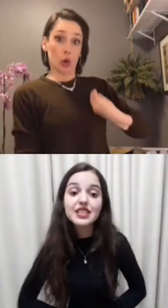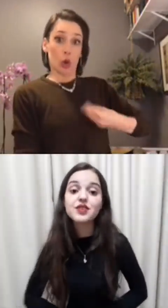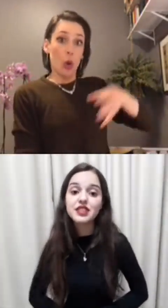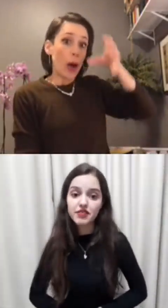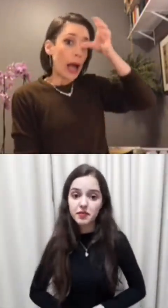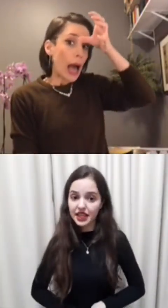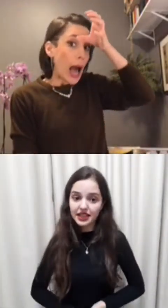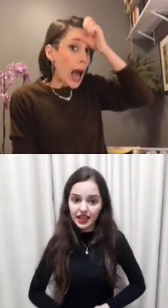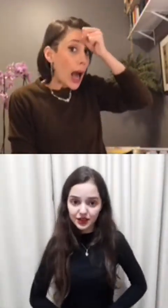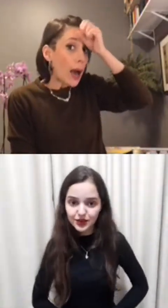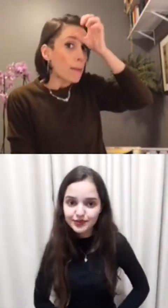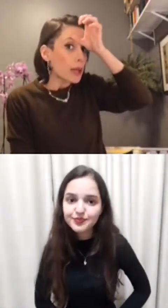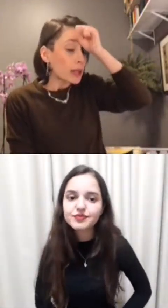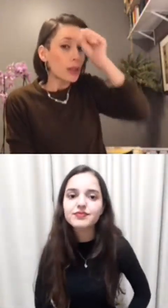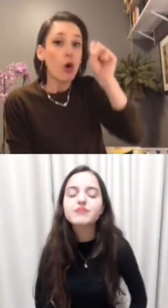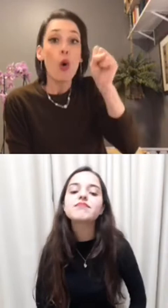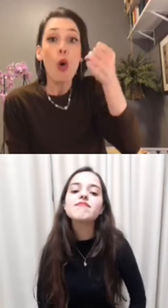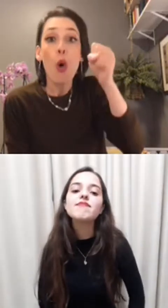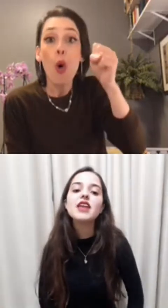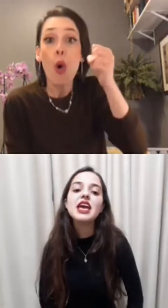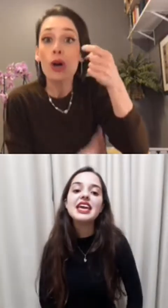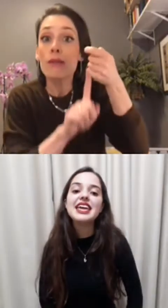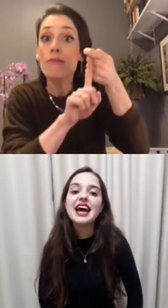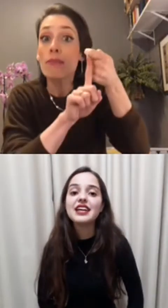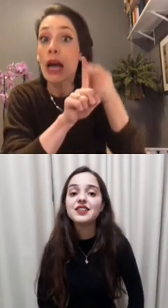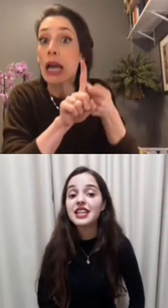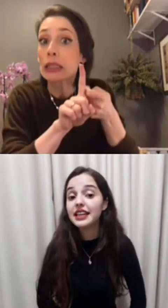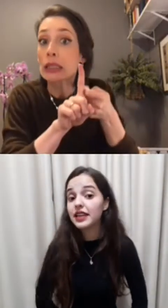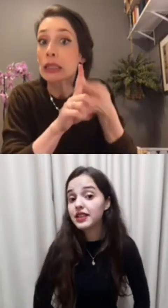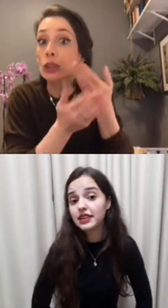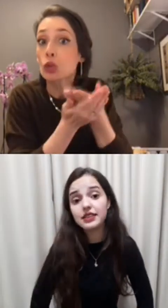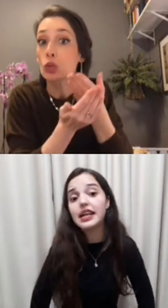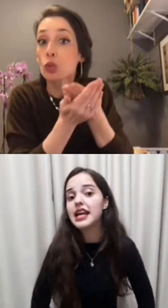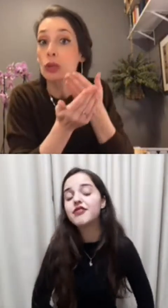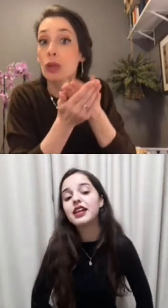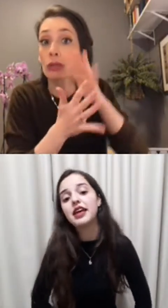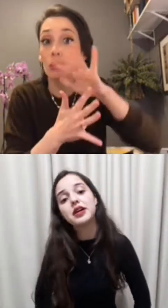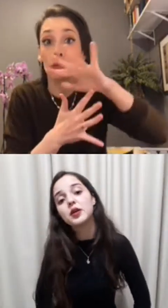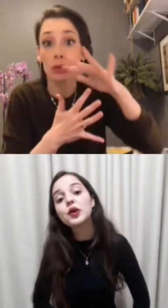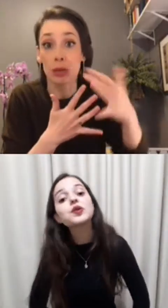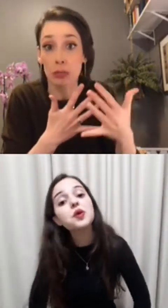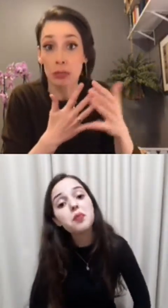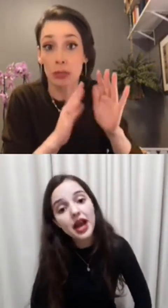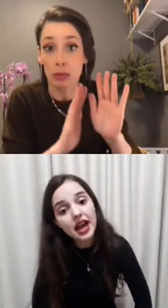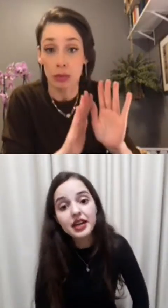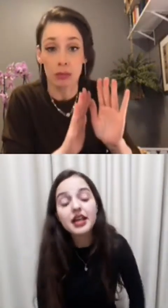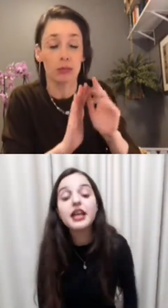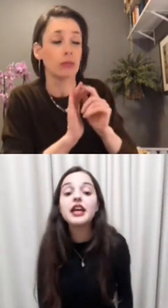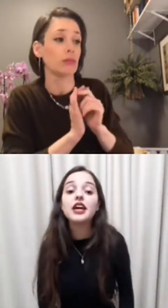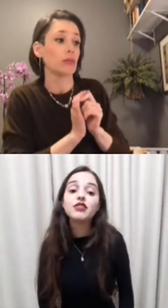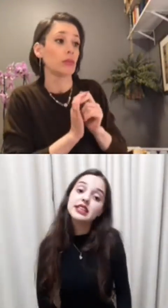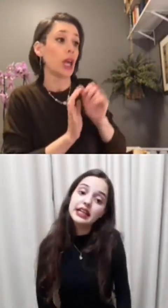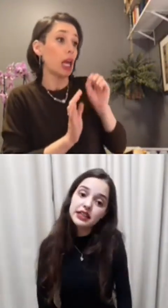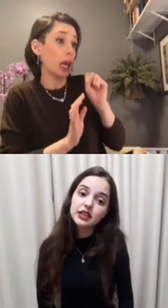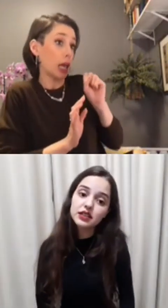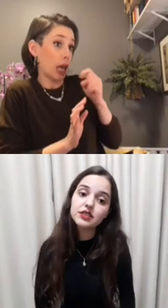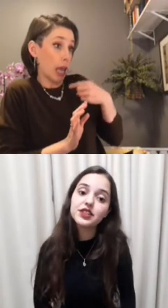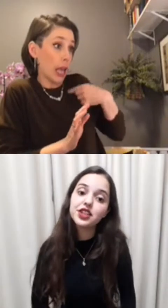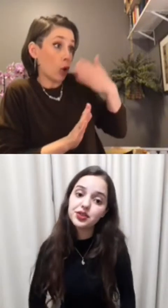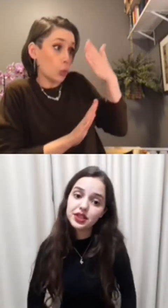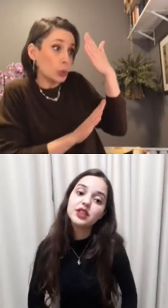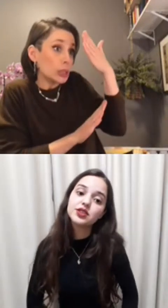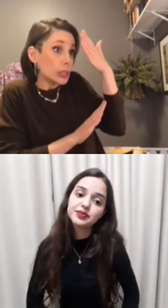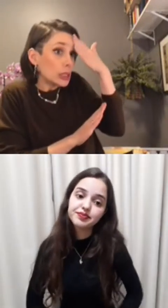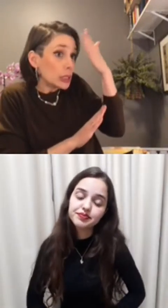8 meses que eu estava aprendendo. E aí eu sentei do lado dele e falei, aquilo que eu souber, eu vou tentando e vou